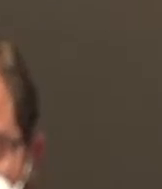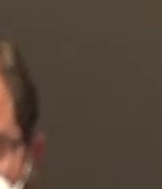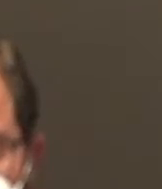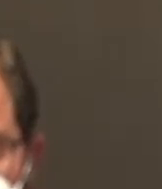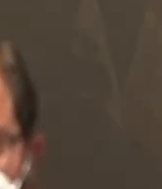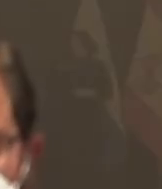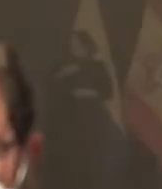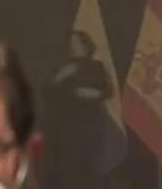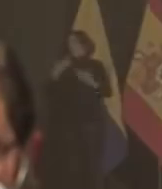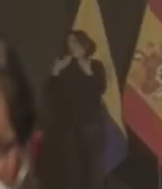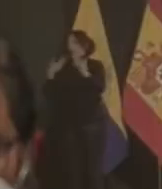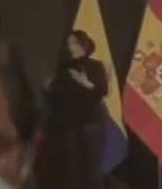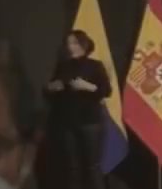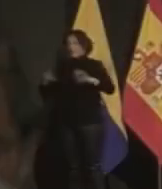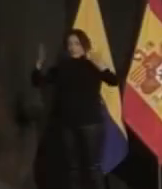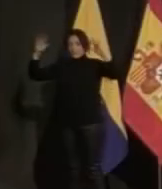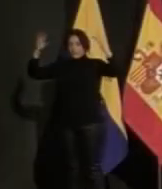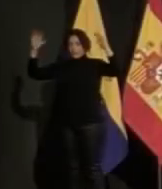ustedes. Gracias.